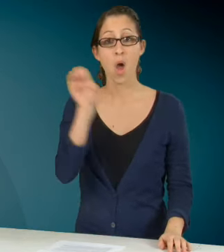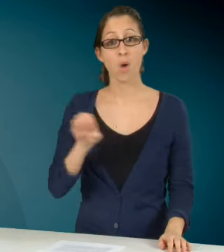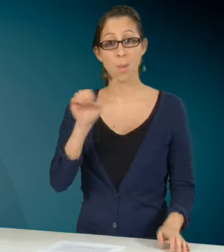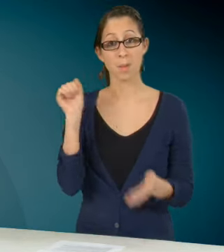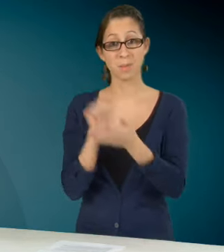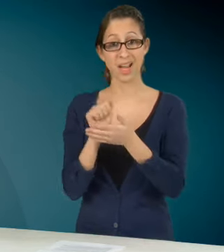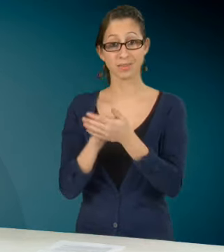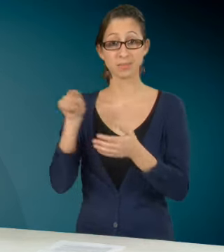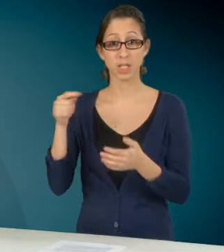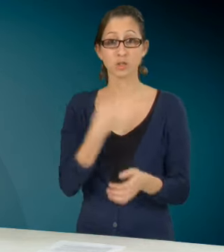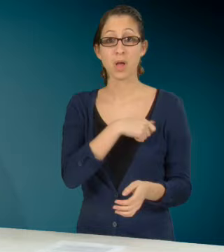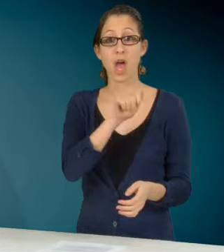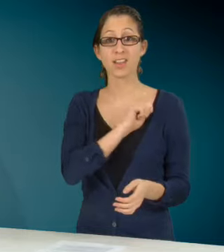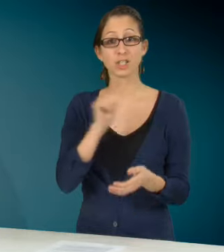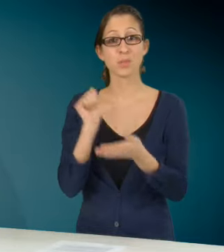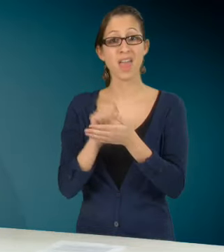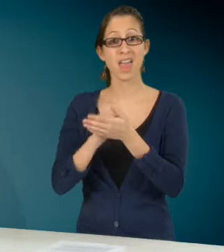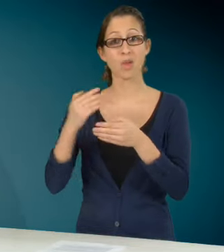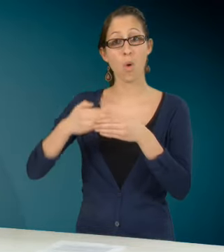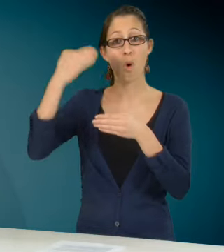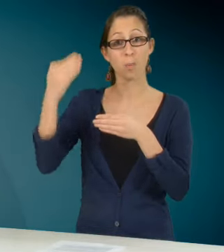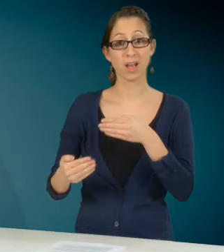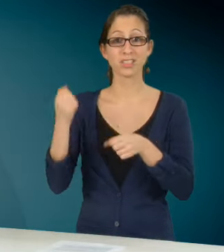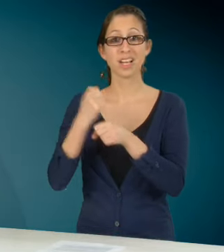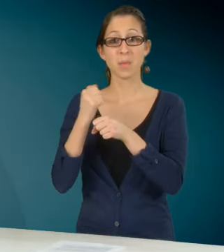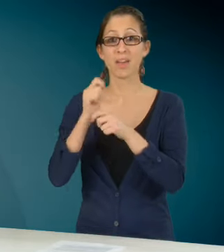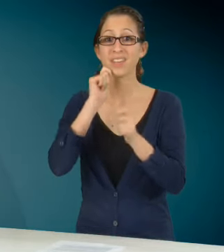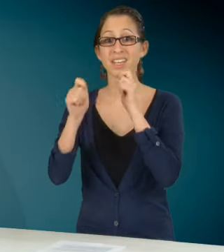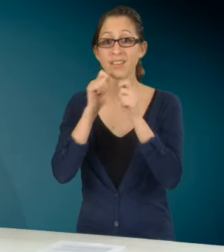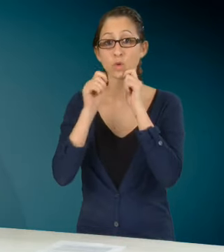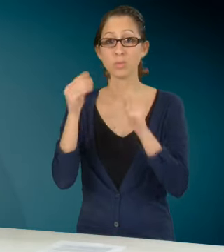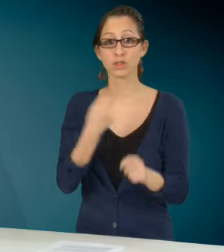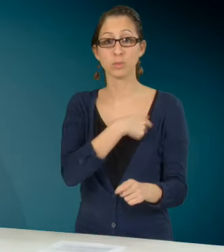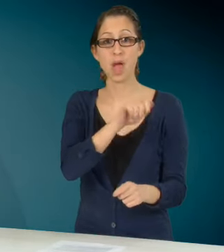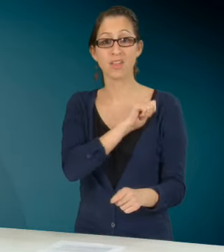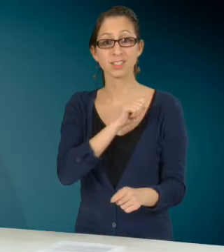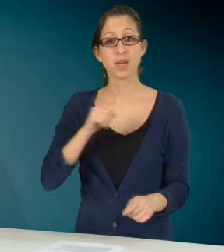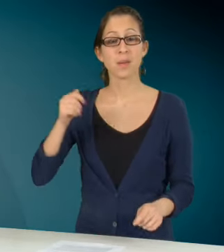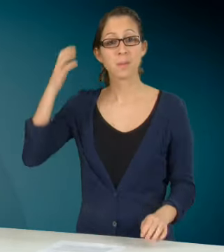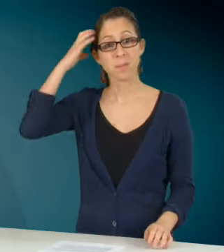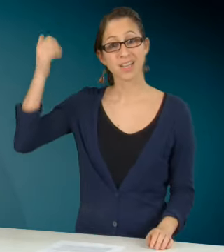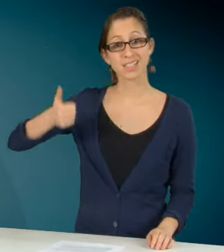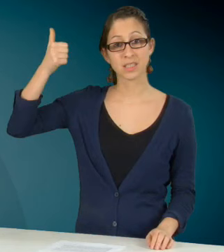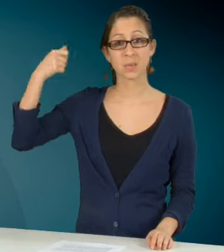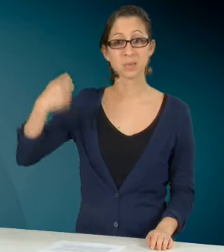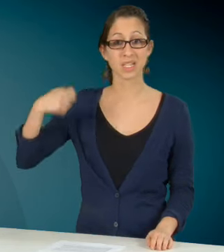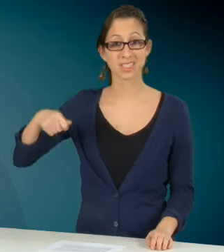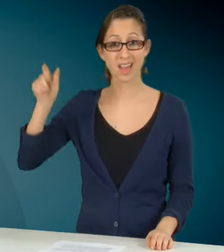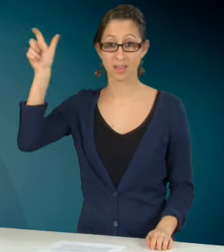die spanische presse homepage europa press hat den spanischen ministerpräsidenten ramon jauregui